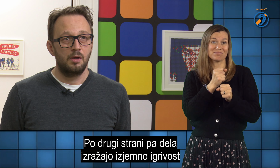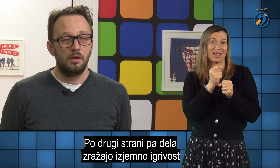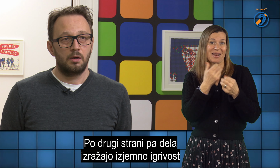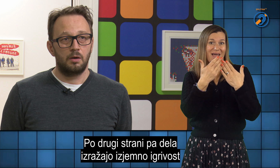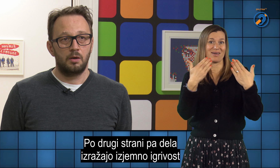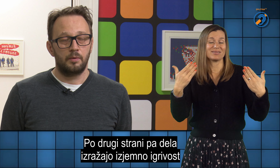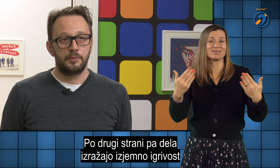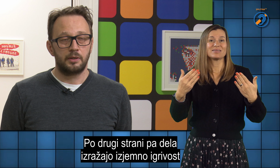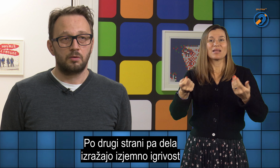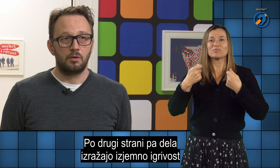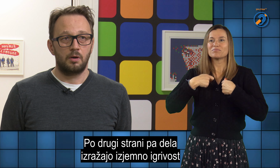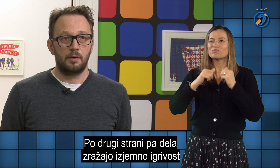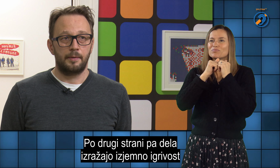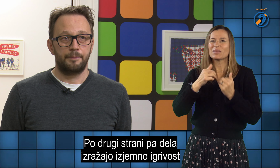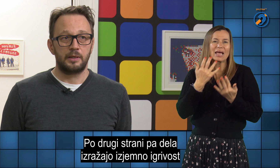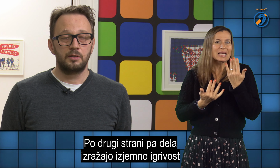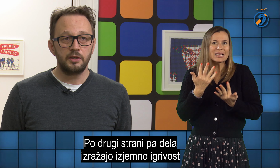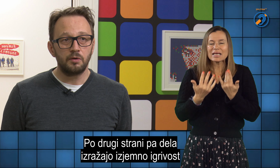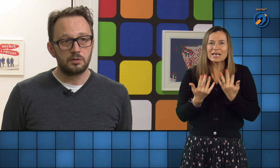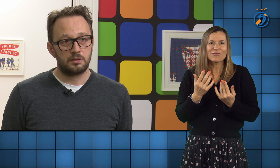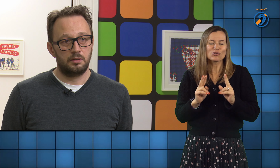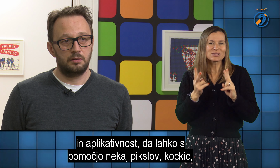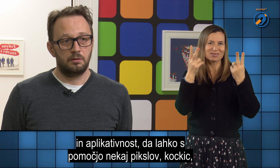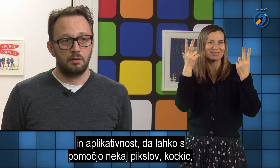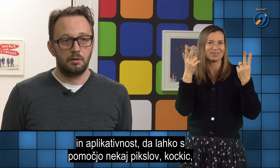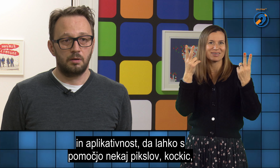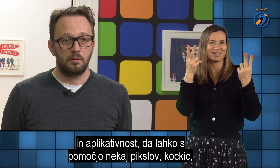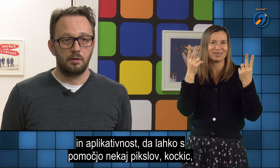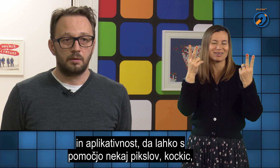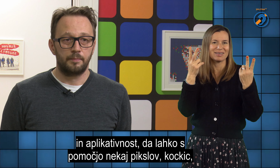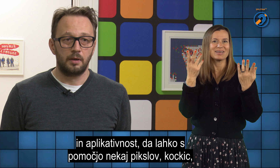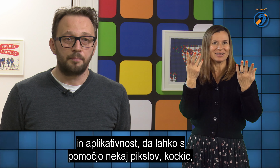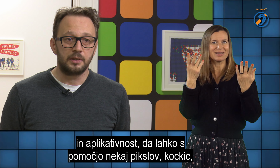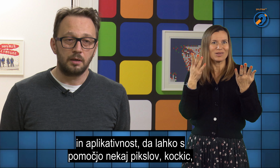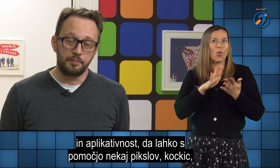izjemno, bi rekel, igrivost in